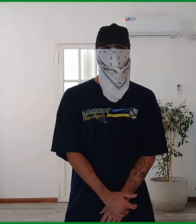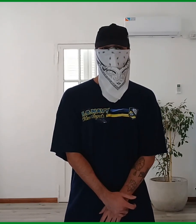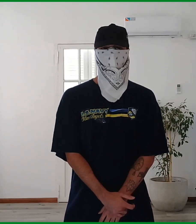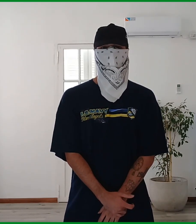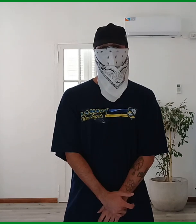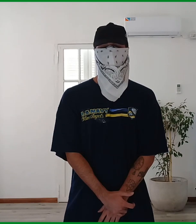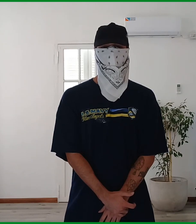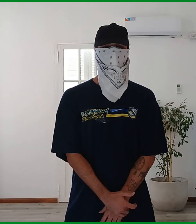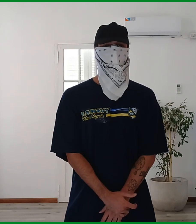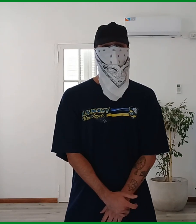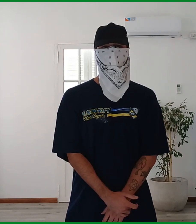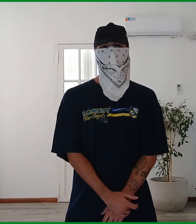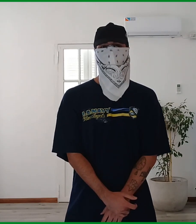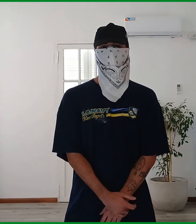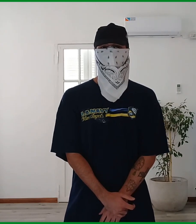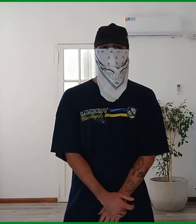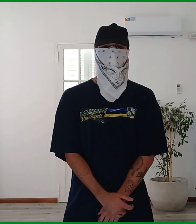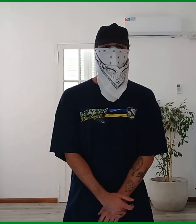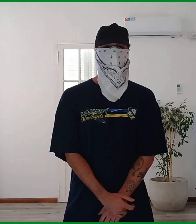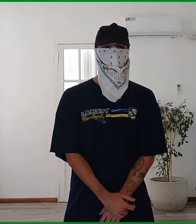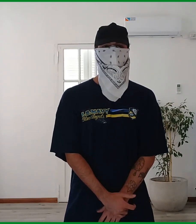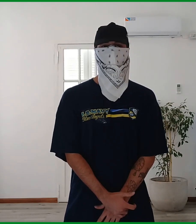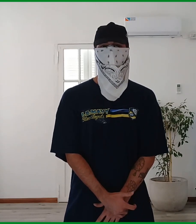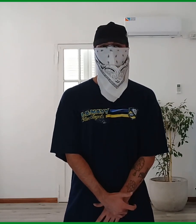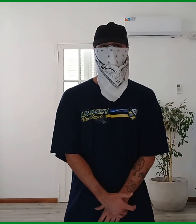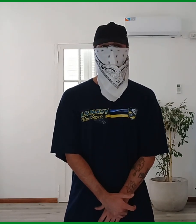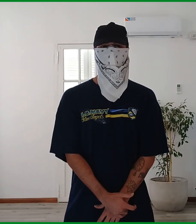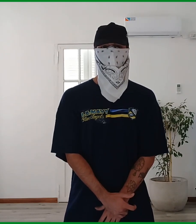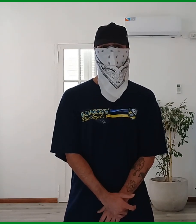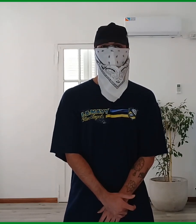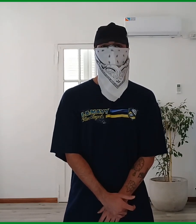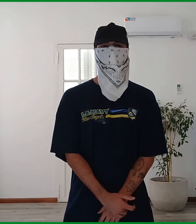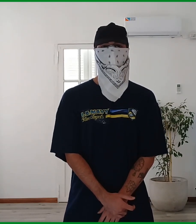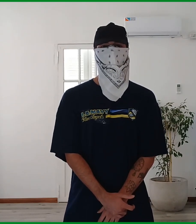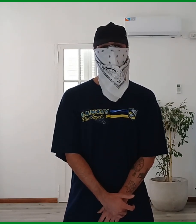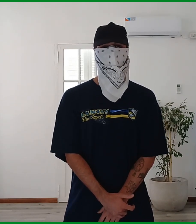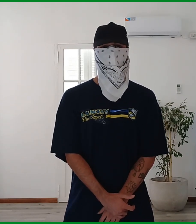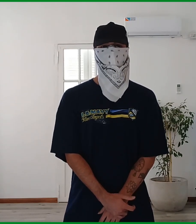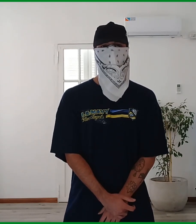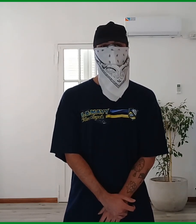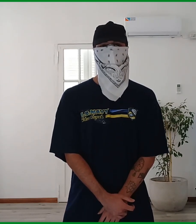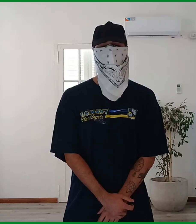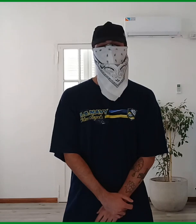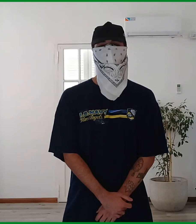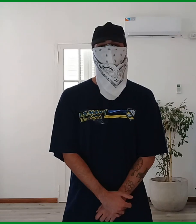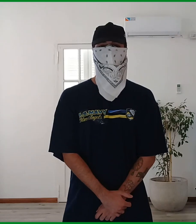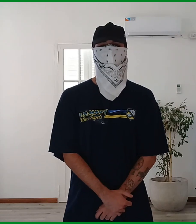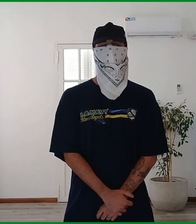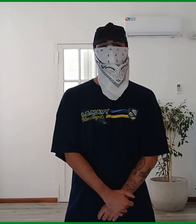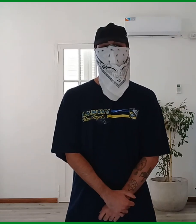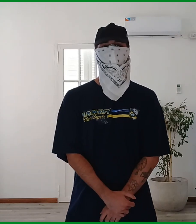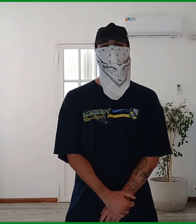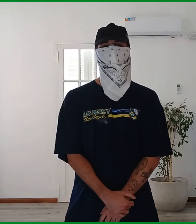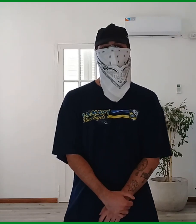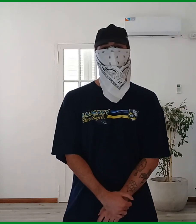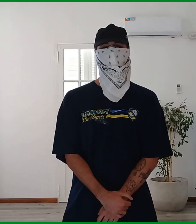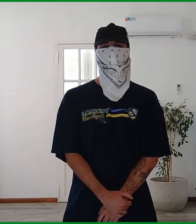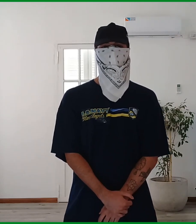comunidad, colectivo, se encuentran entre todos y saben compartir de una manera